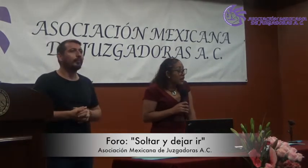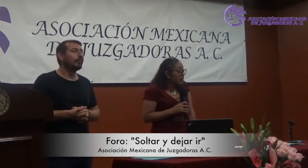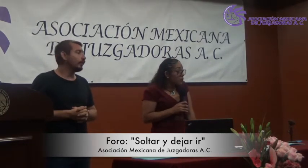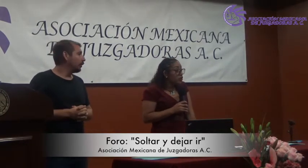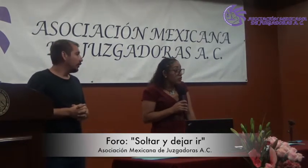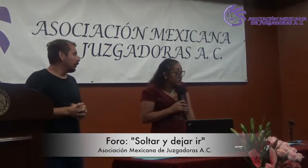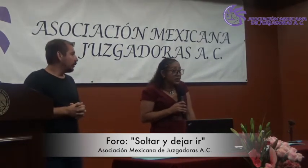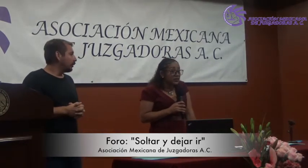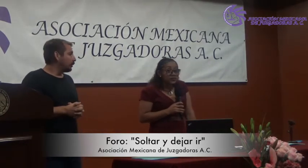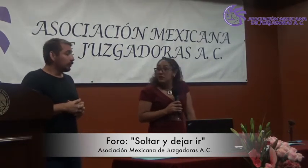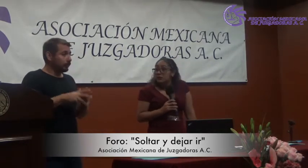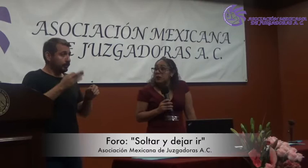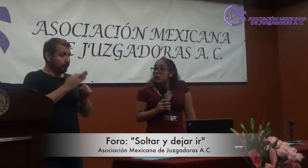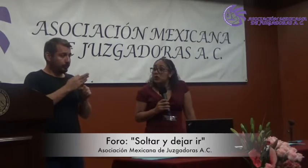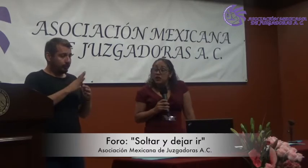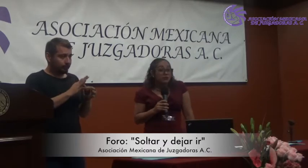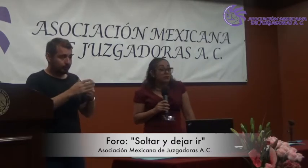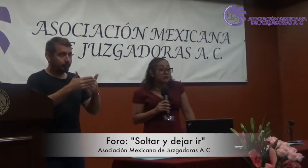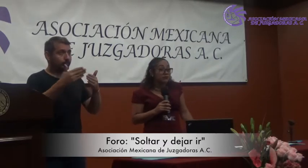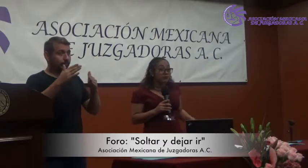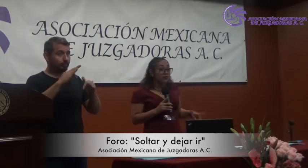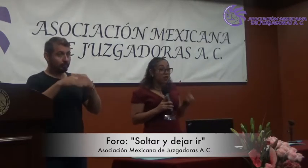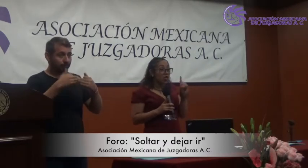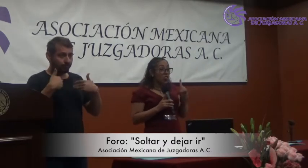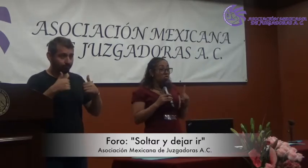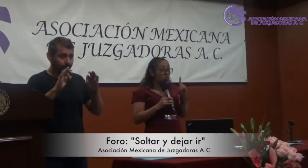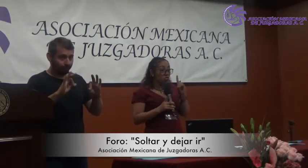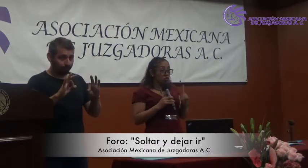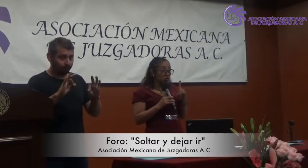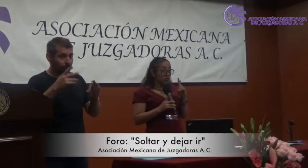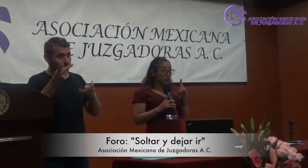¿Hasta acá vamos todos bien? Pregunta.